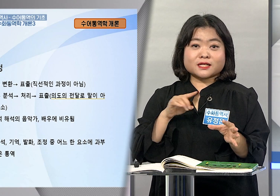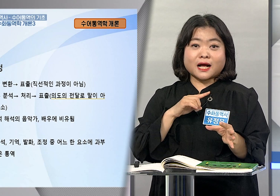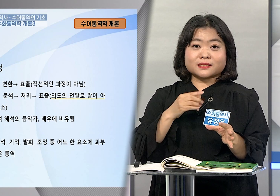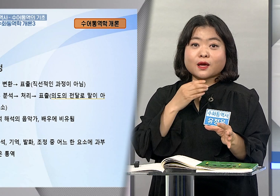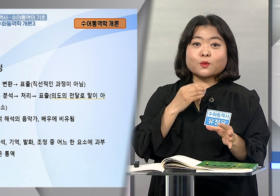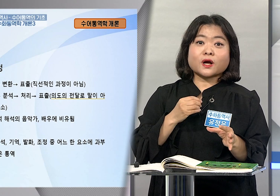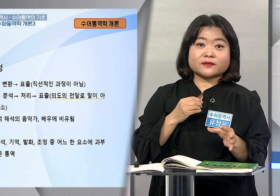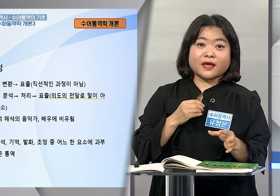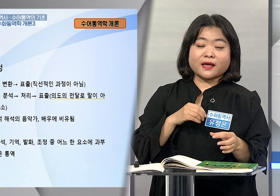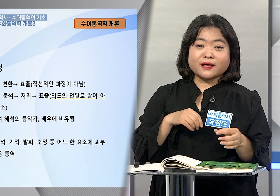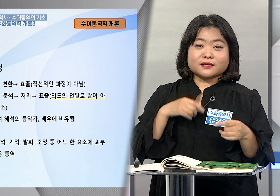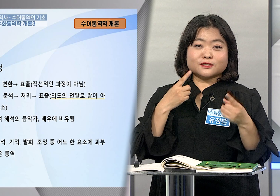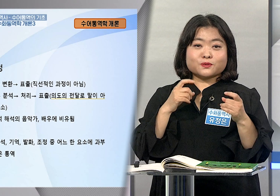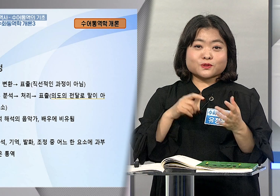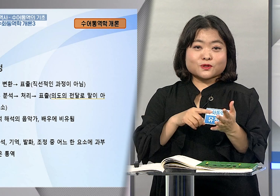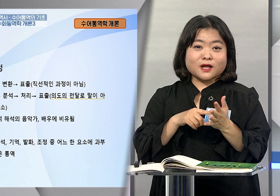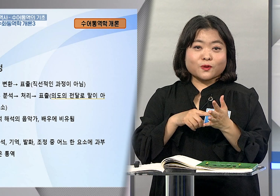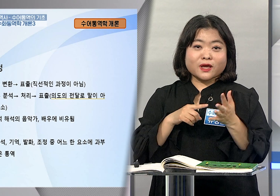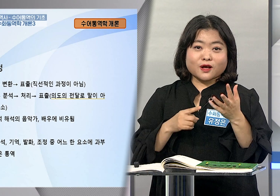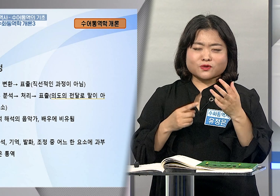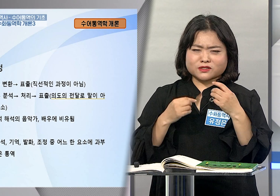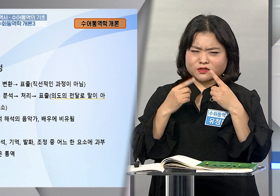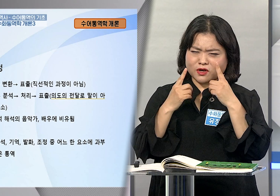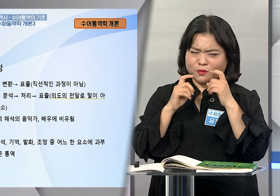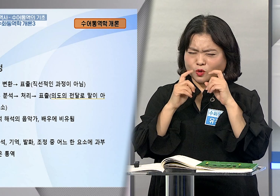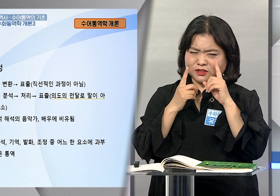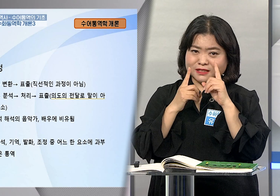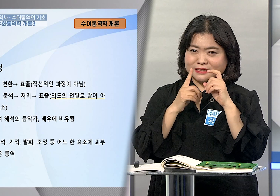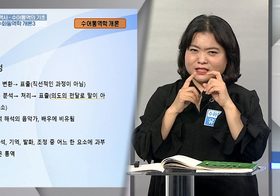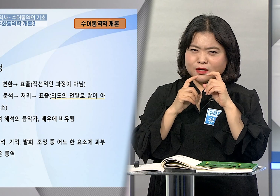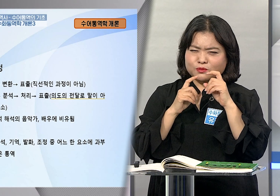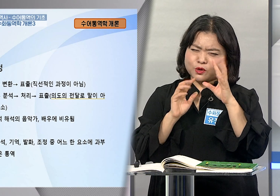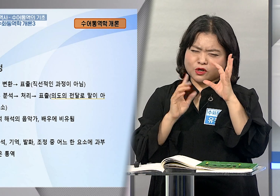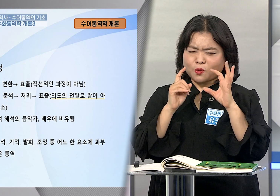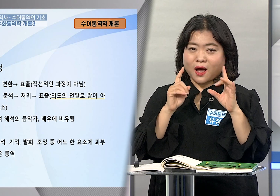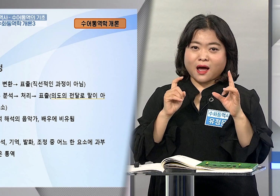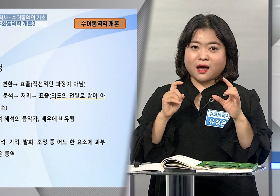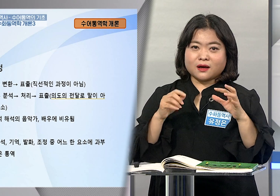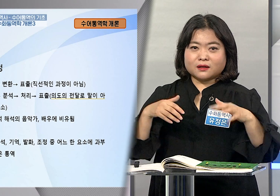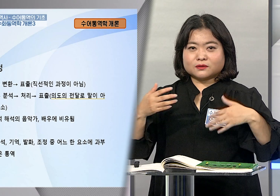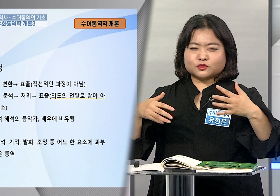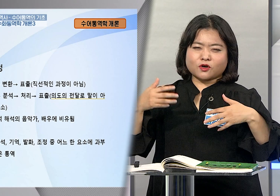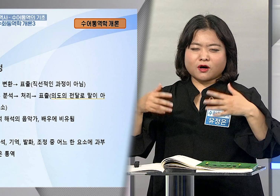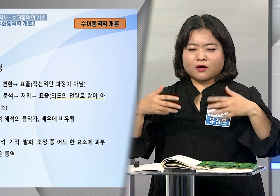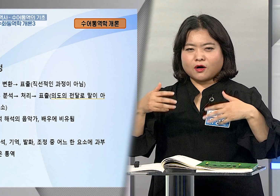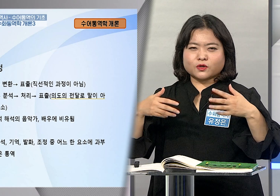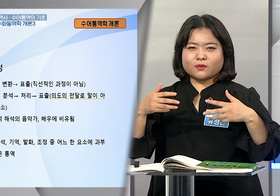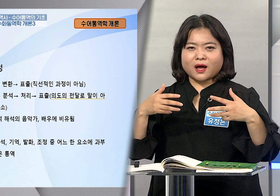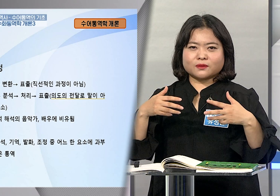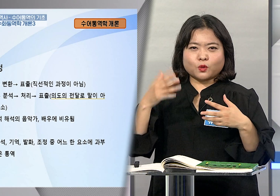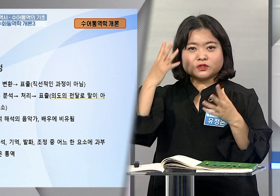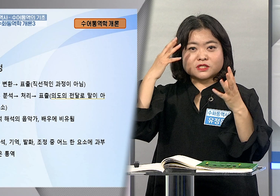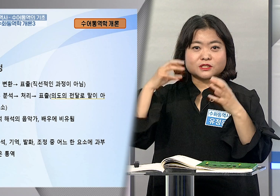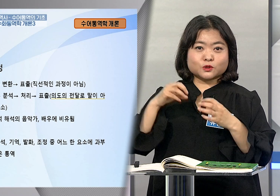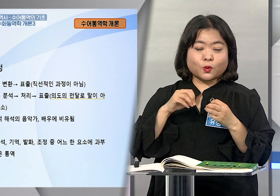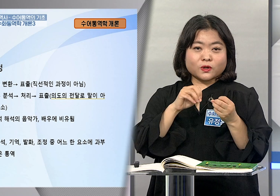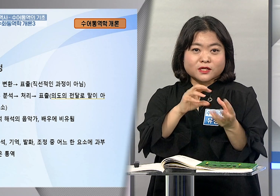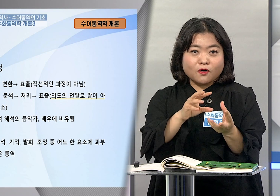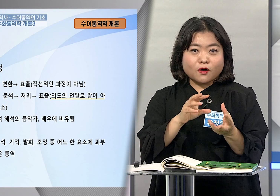가장 행복한데 그 표정을 나오게 하기 위해서 저의 모든 표정과 수어, 어휘와 모든 지식을 동원해서